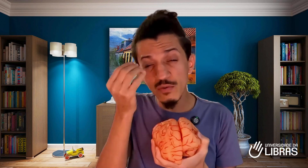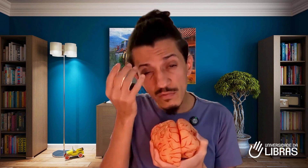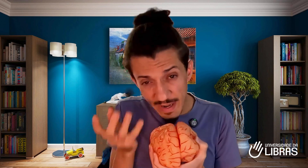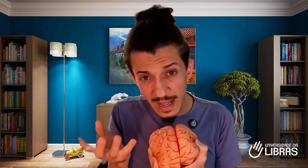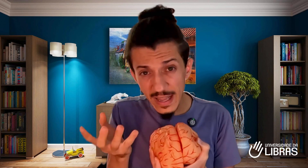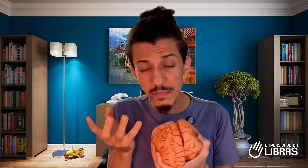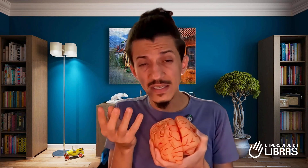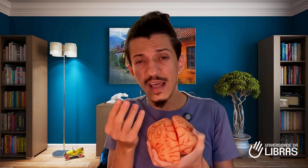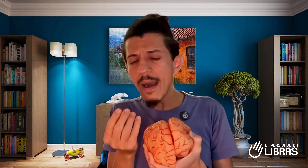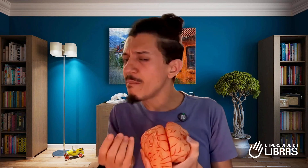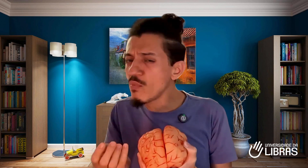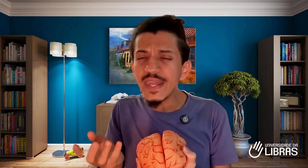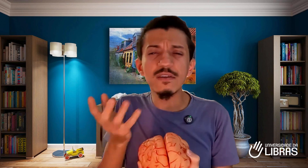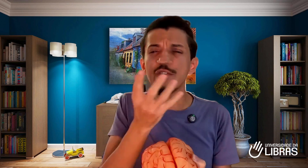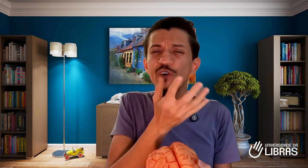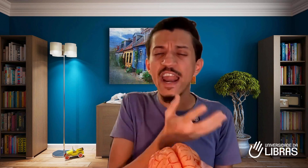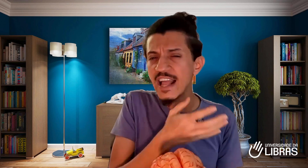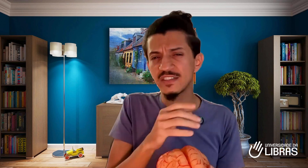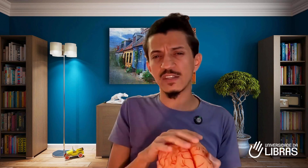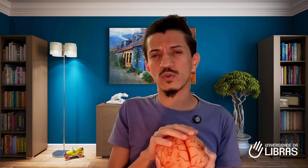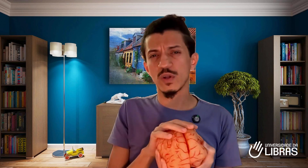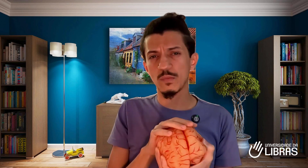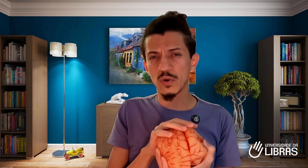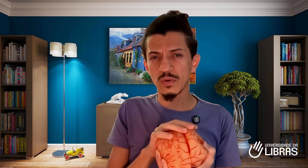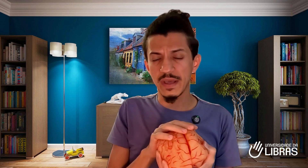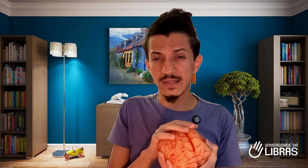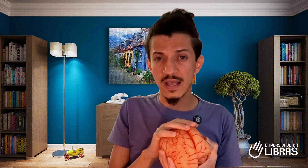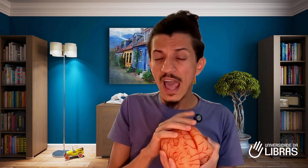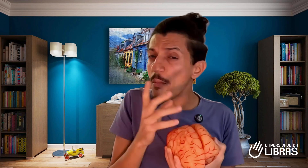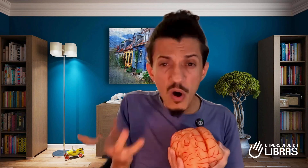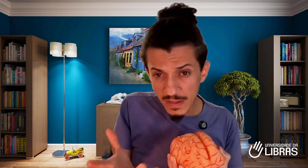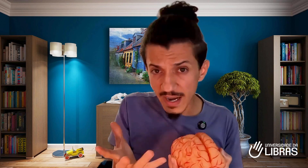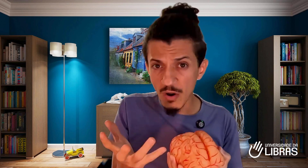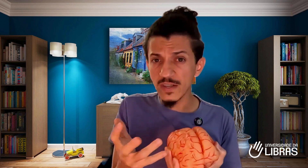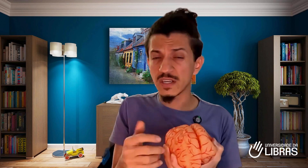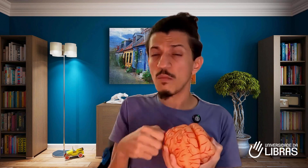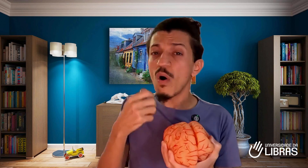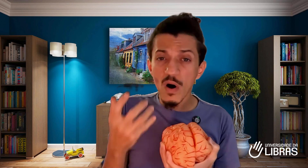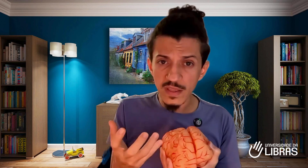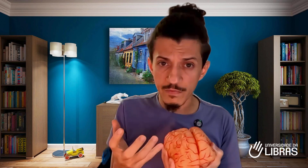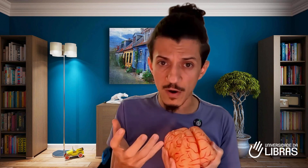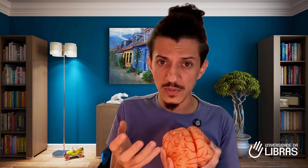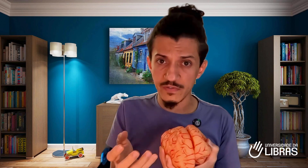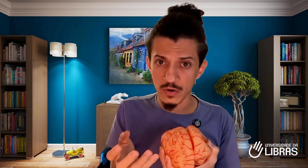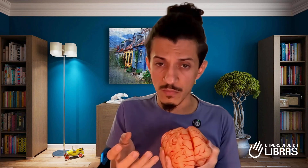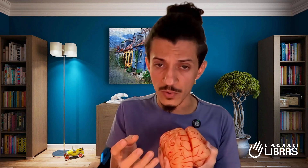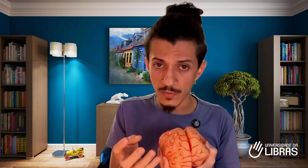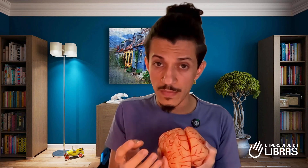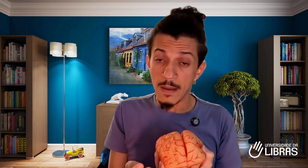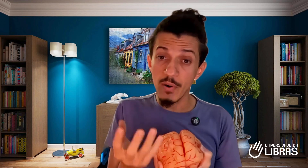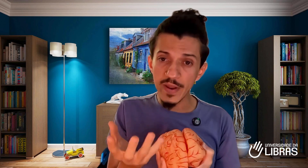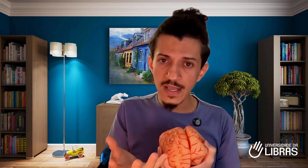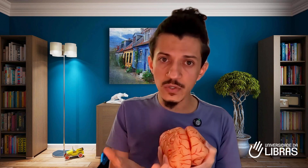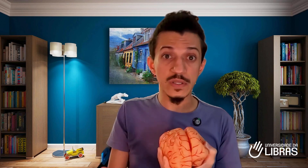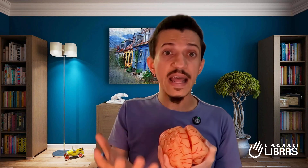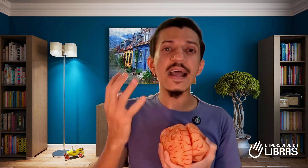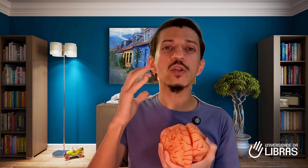da Libras é muito diferente da estrutura do português. É uma outra lógica, uma outra forma de ver o mundo. Por isso, dentro do